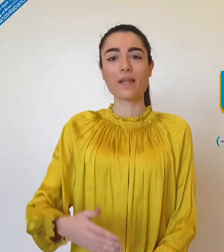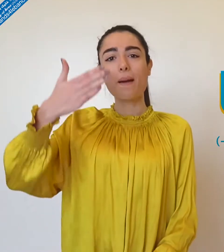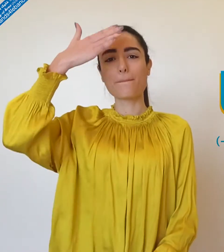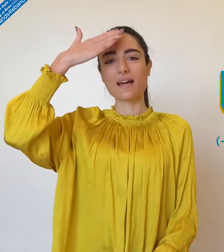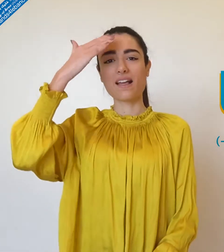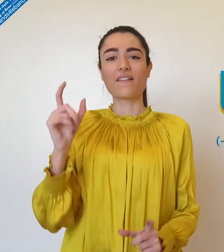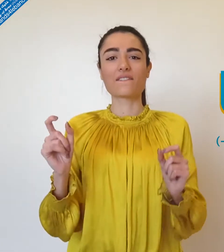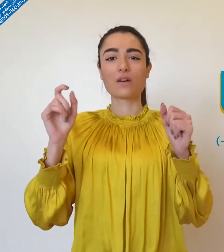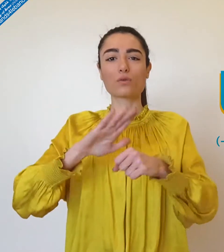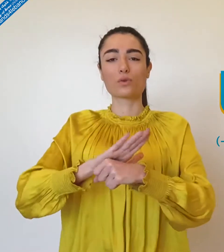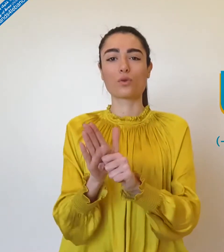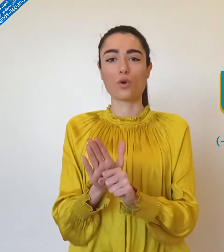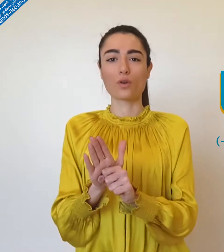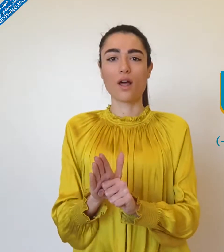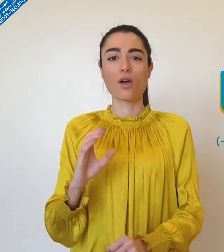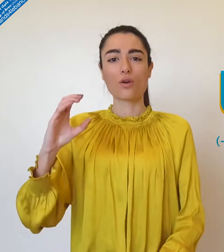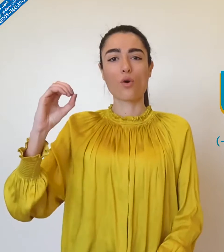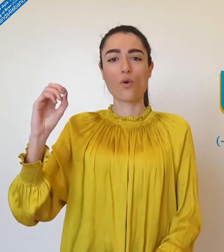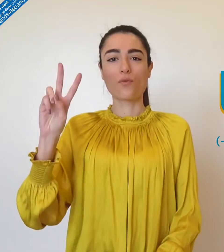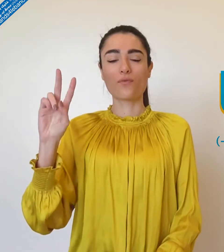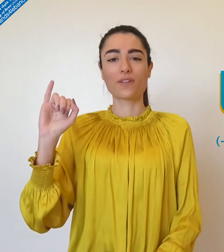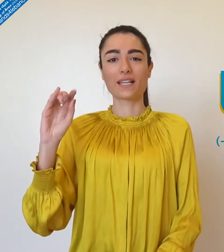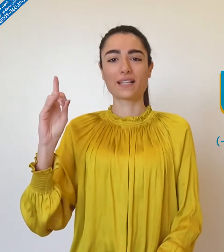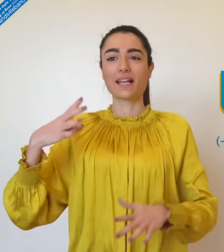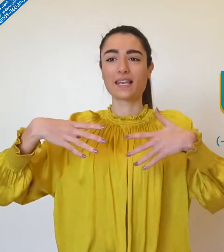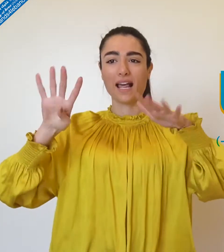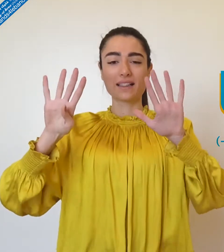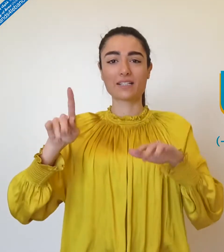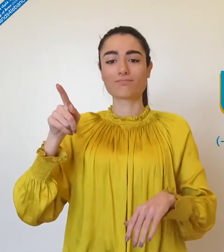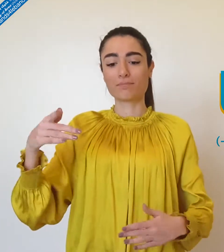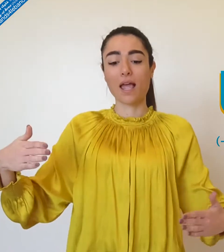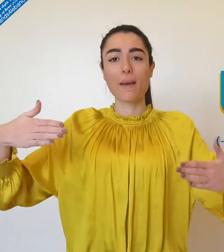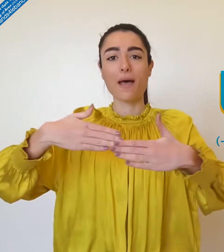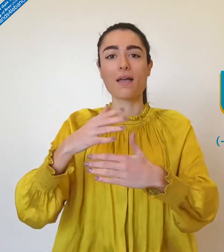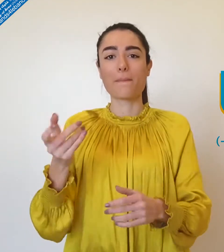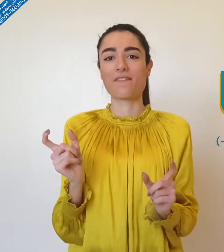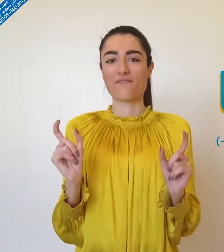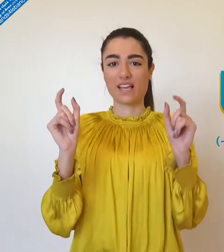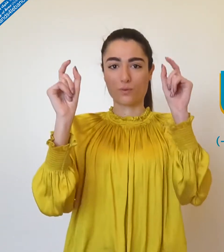مرض فيروس كورونا 2019 أو كوفيد 19. دليل الوقاية من الفيروس.